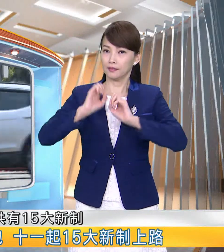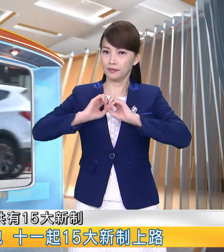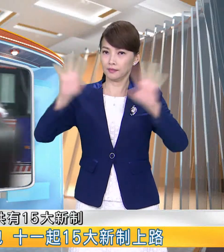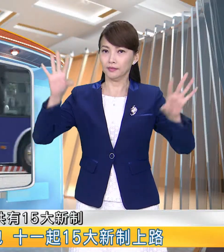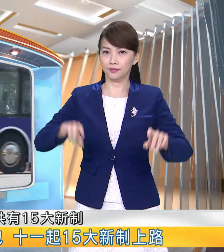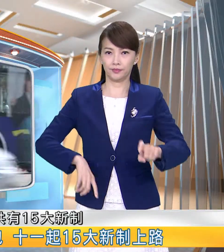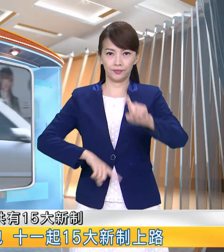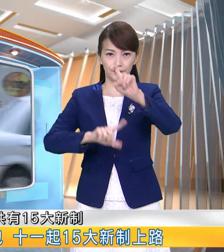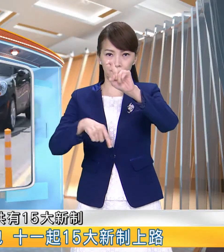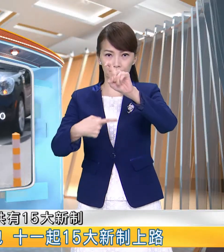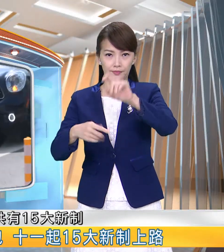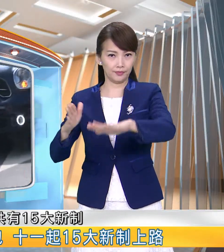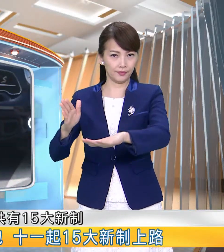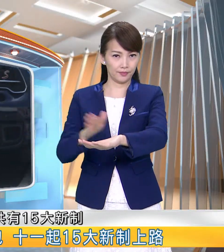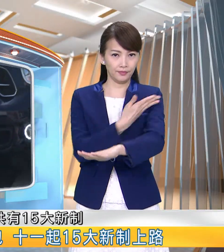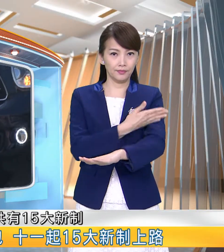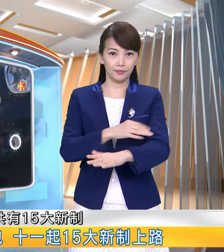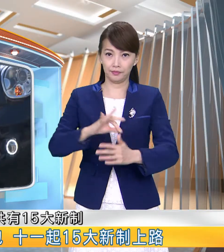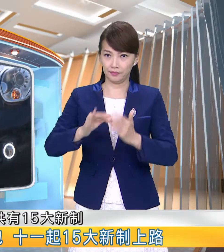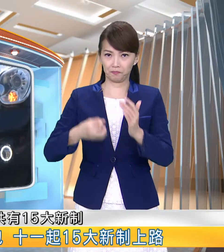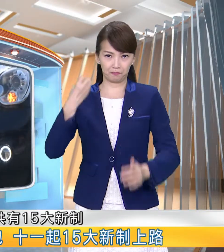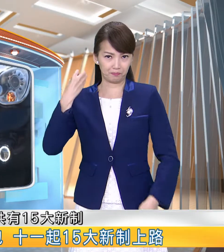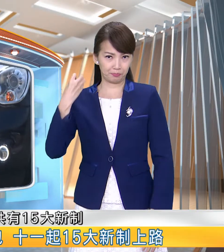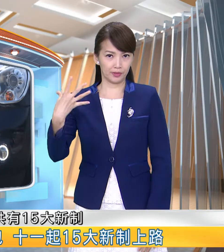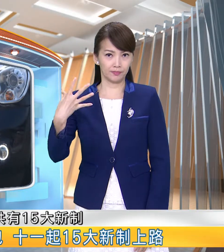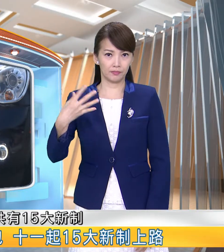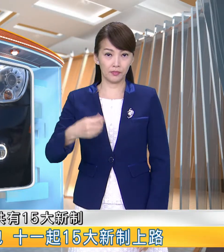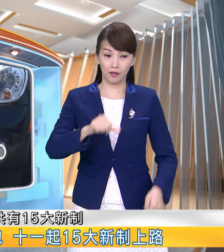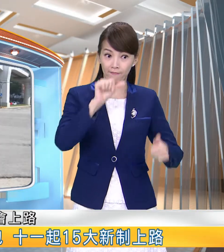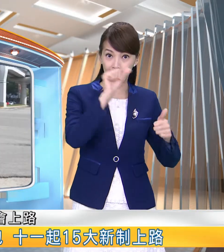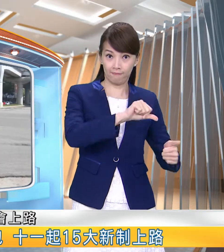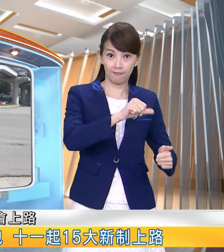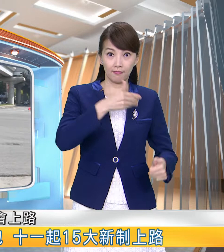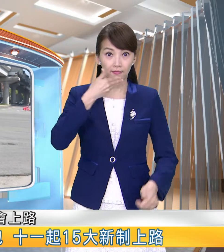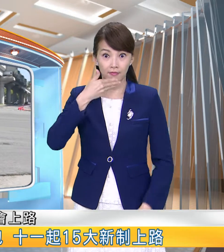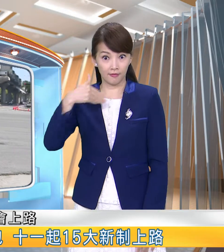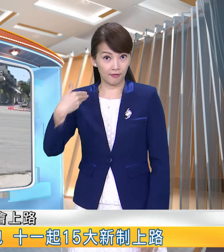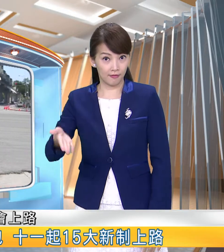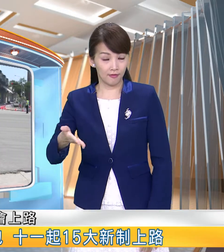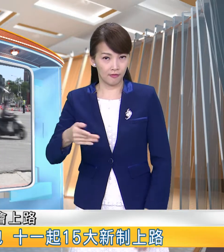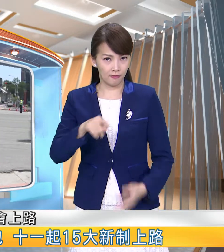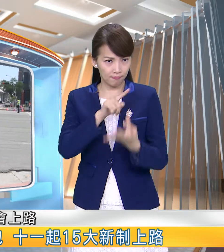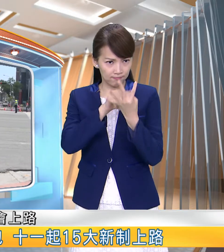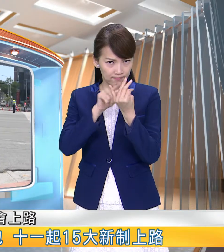十月一號起 一共有十五大新制和優惠措施將會上路